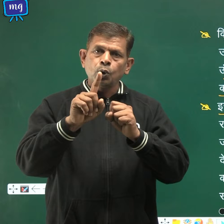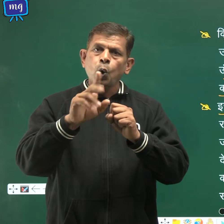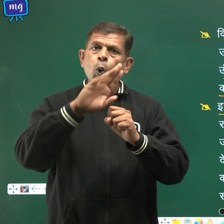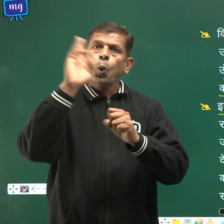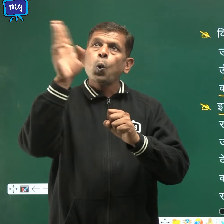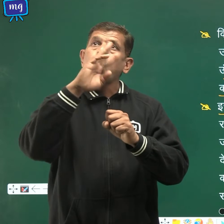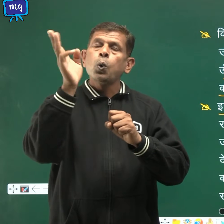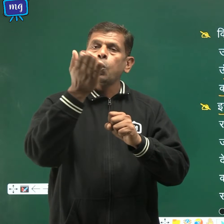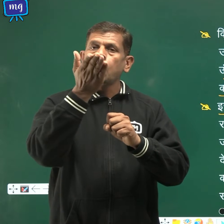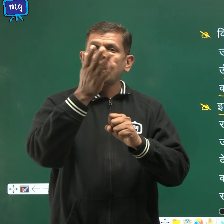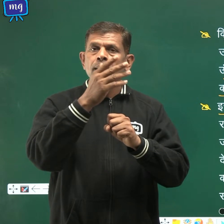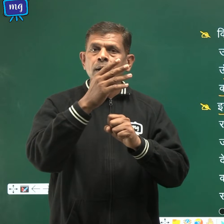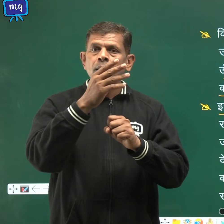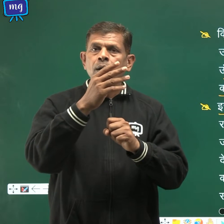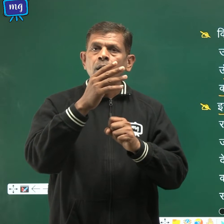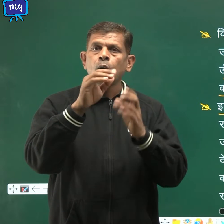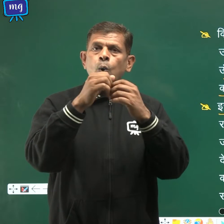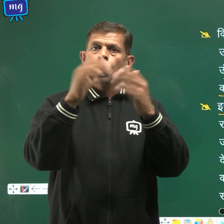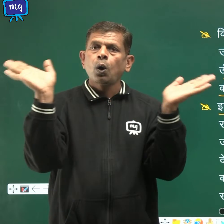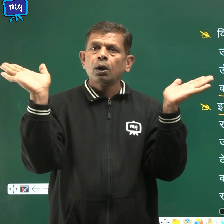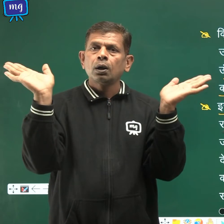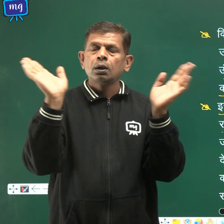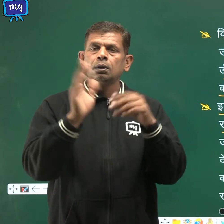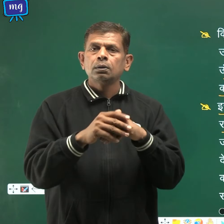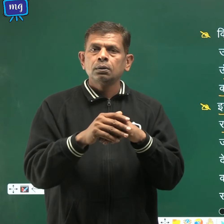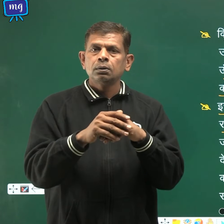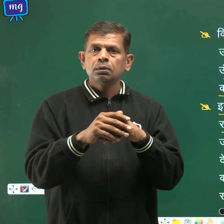वायु में खुला रखा जाता है